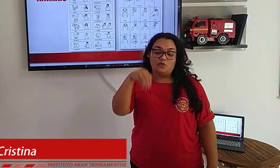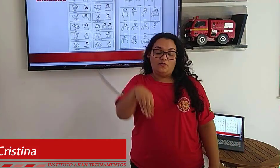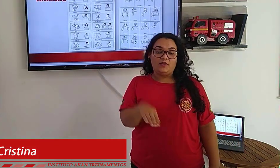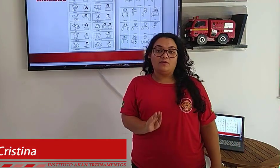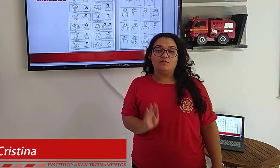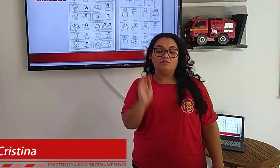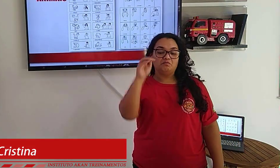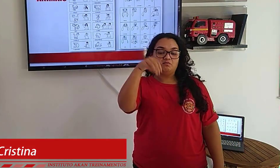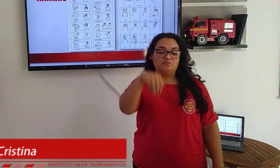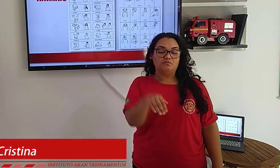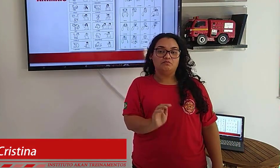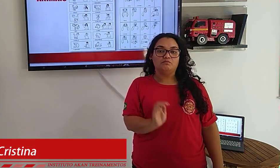Golfinho.